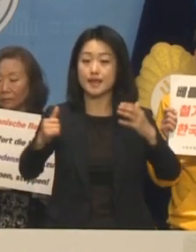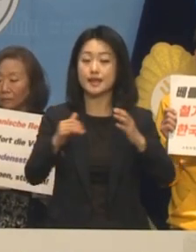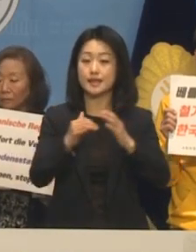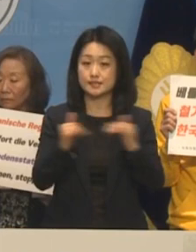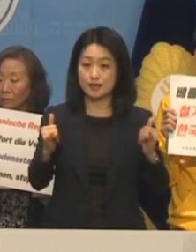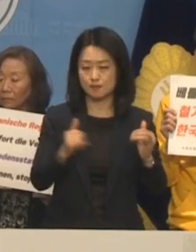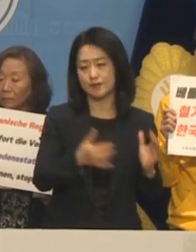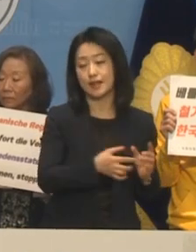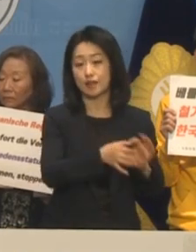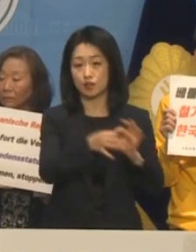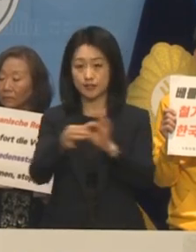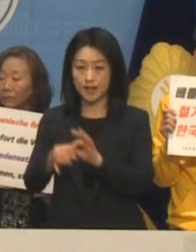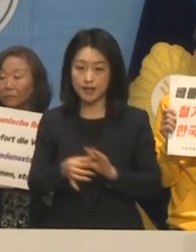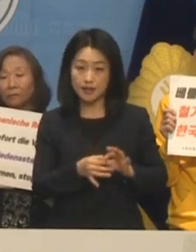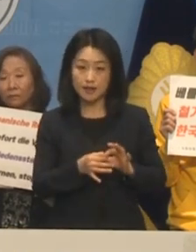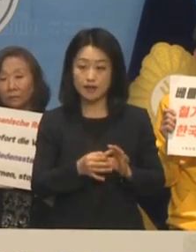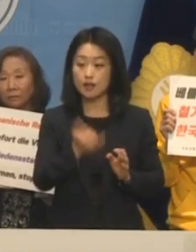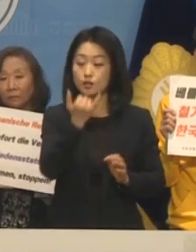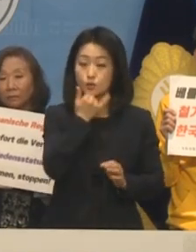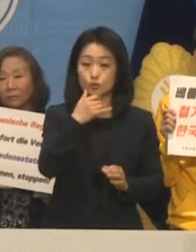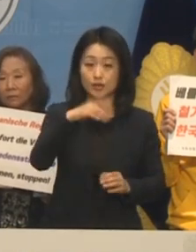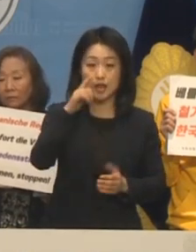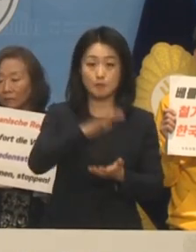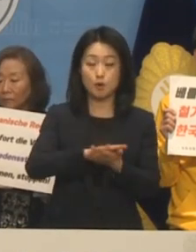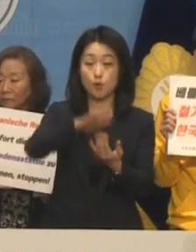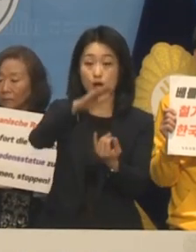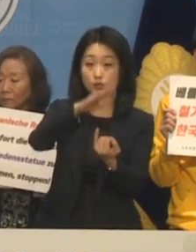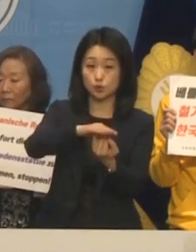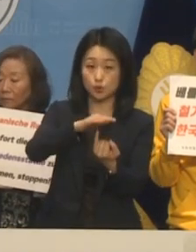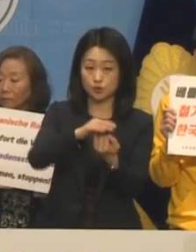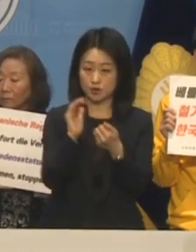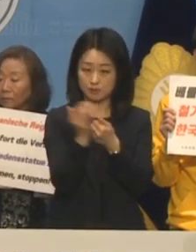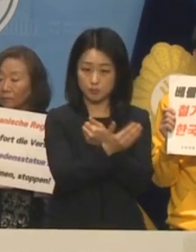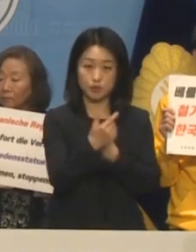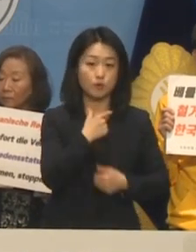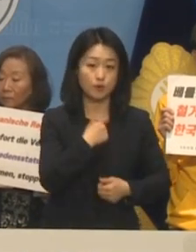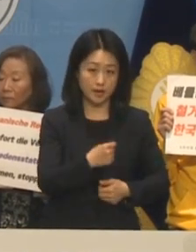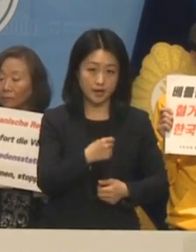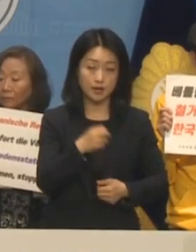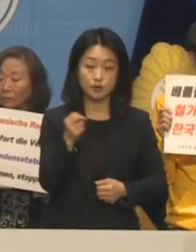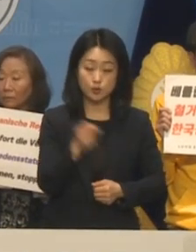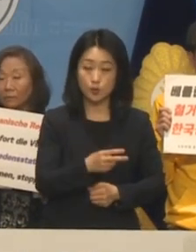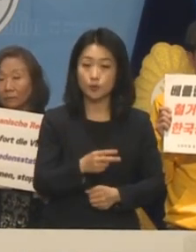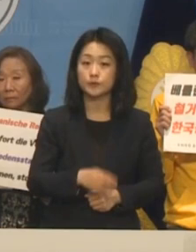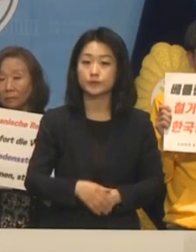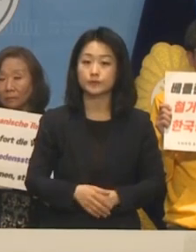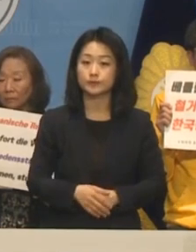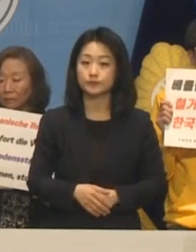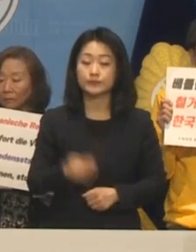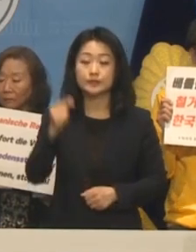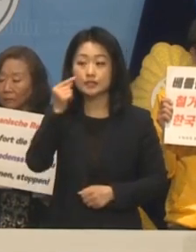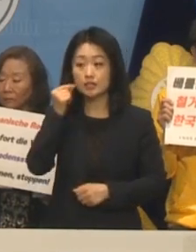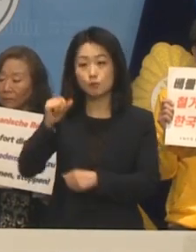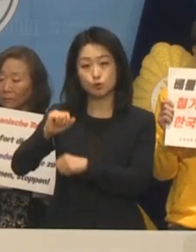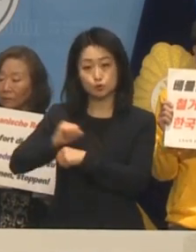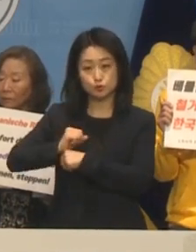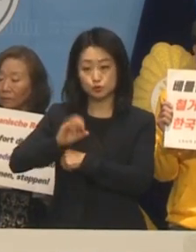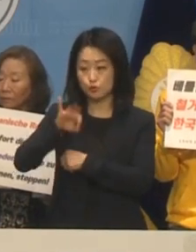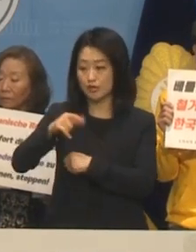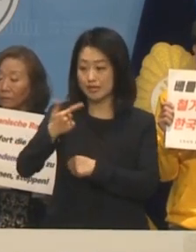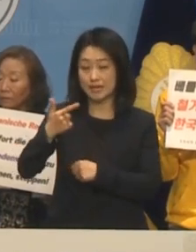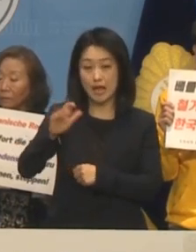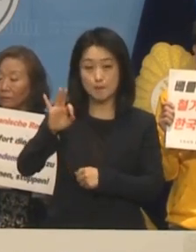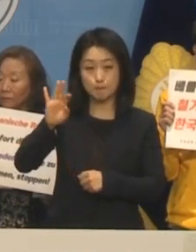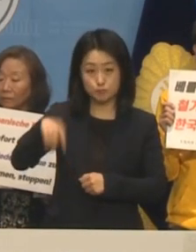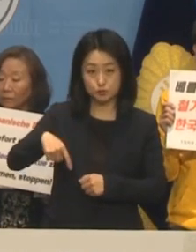시민사회와 연대하여 베를린 평화의 소녀상을 지킬 것이며 이를 통해 일본군 위안부